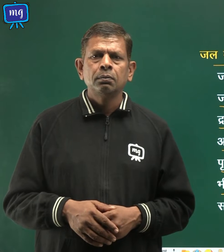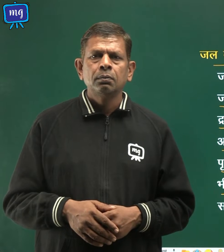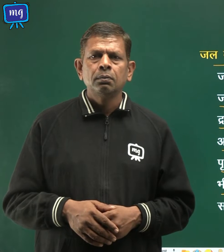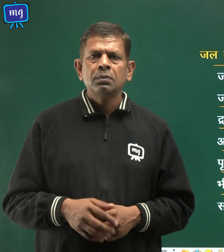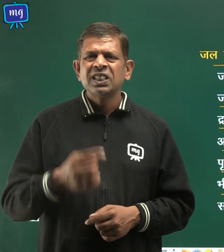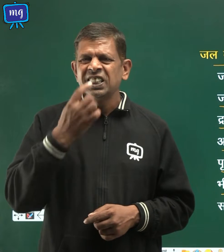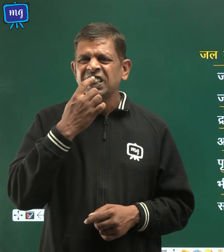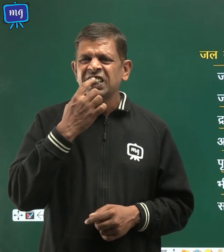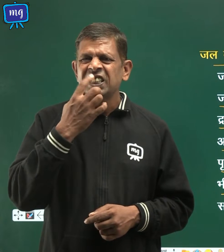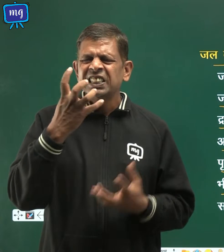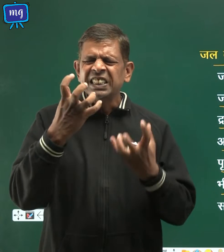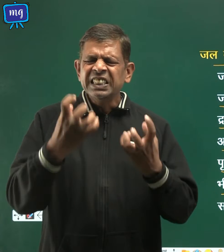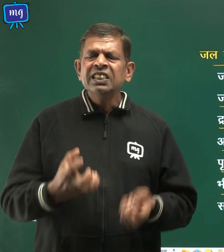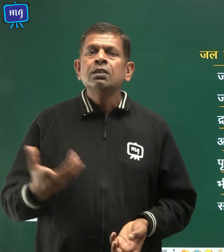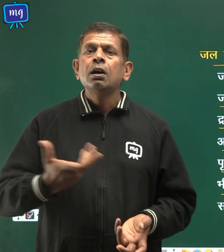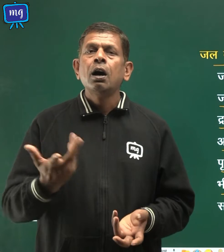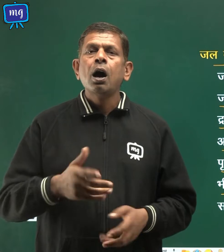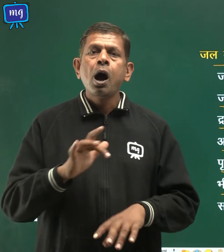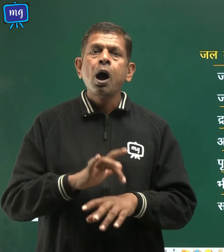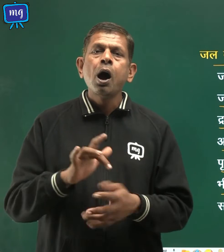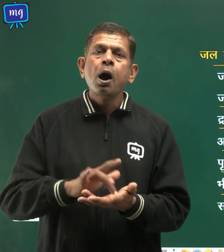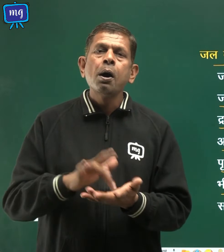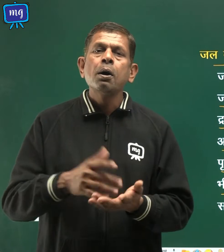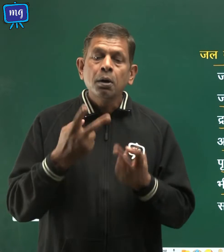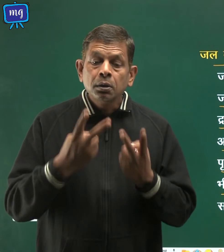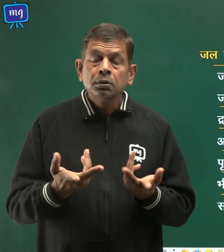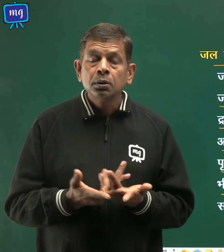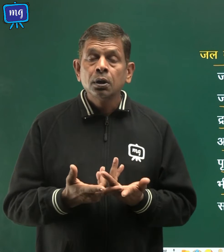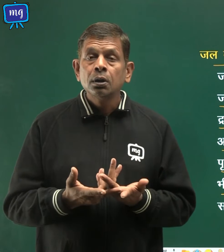बर्फ कहाँ पे पाई जाती है? ध्रुवों पर।